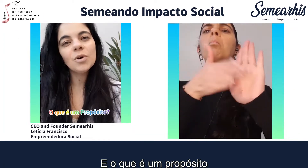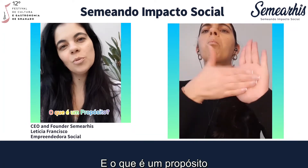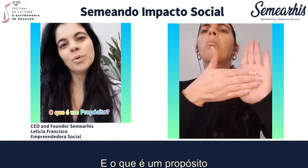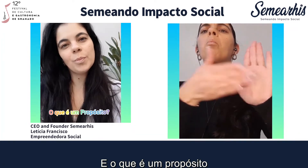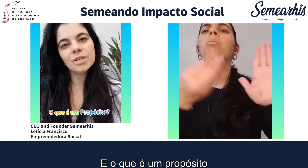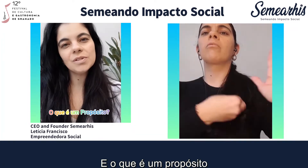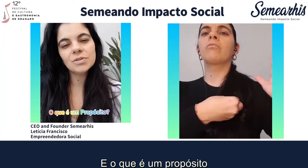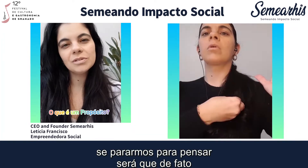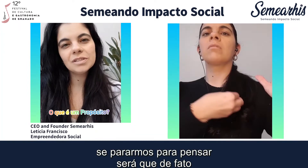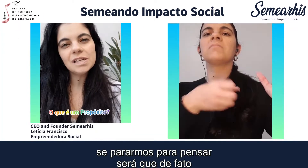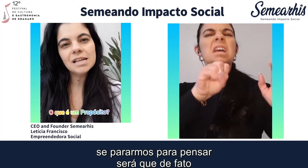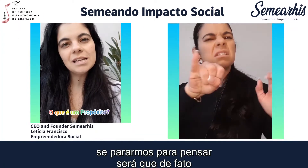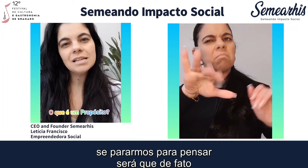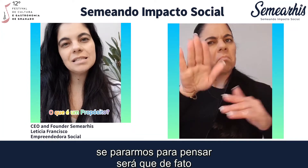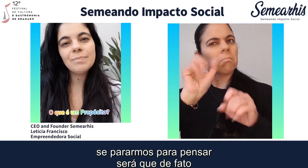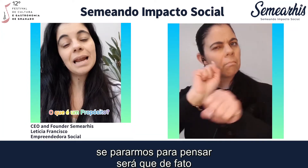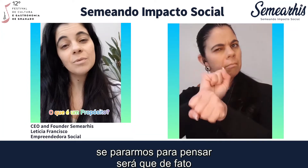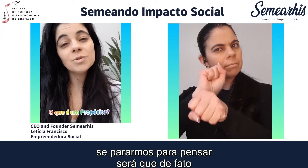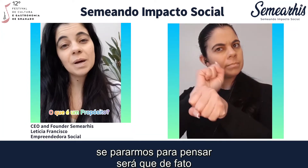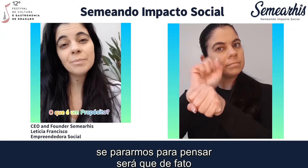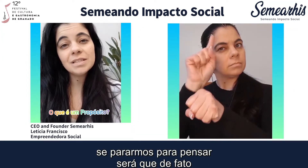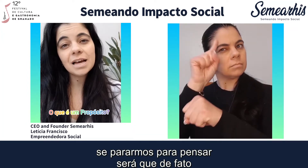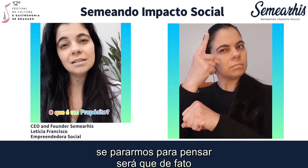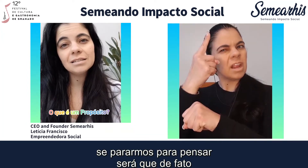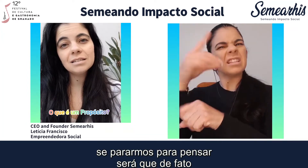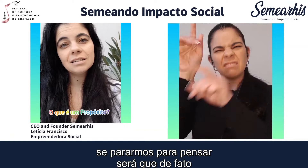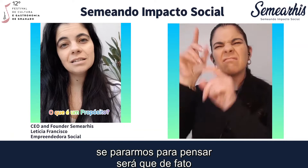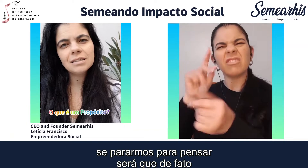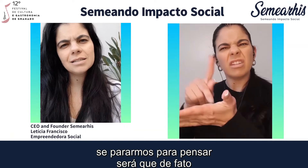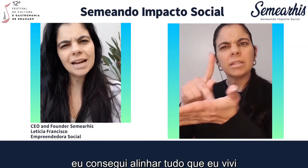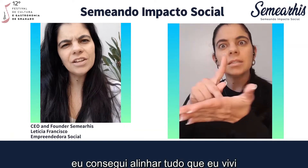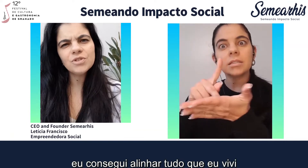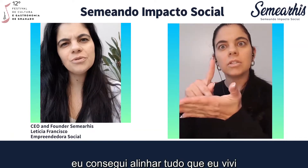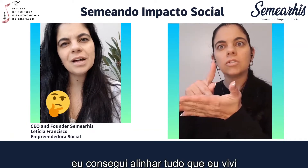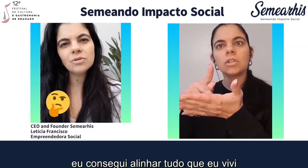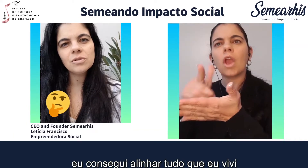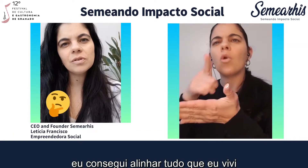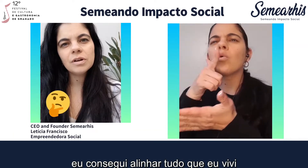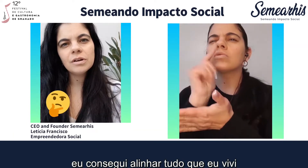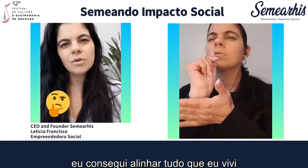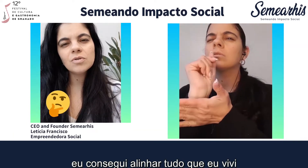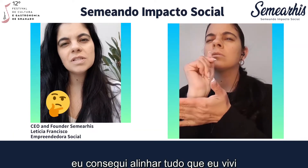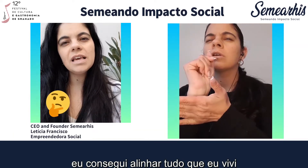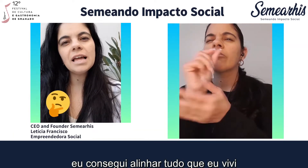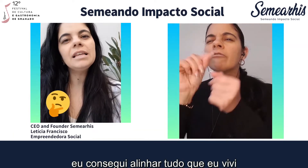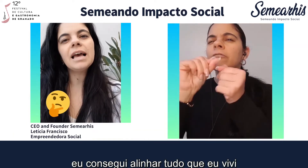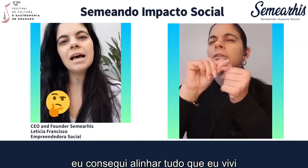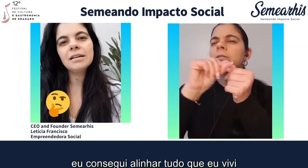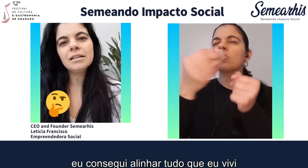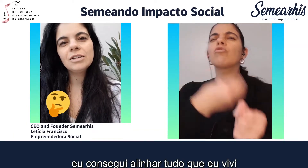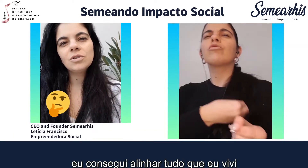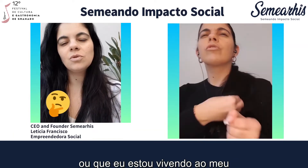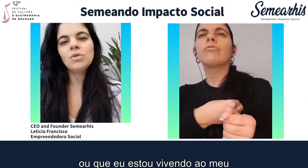que é um propósito? Se pararmos para pensar, será que de fato eu consegui